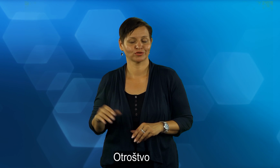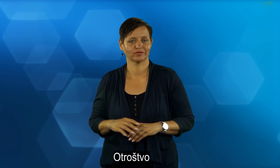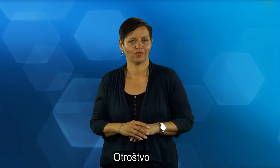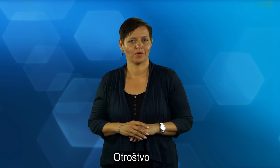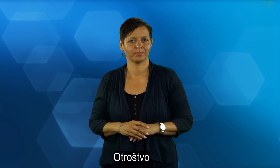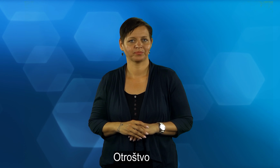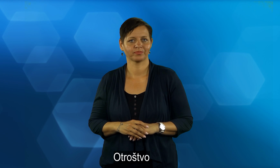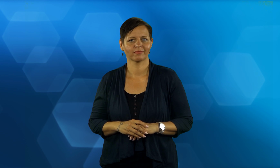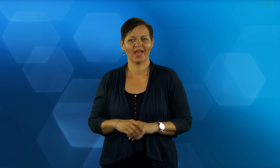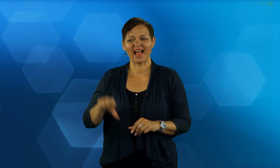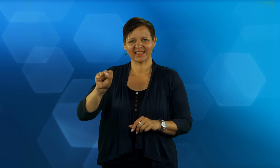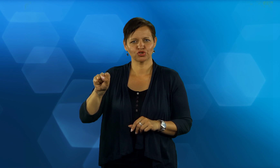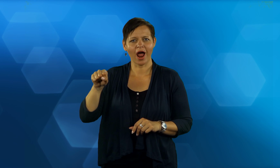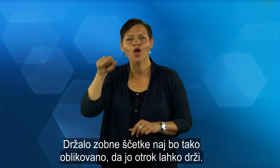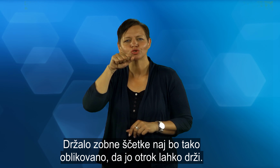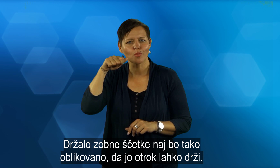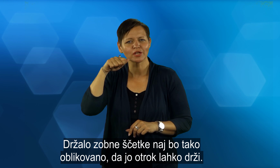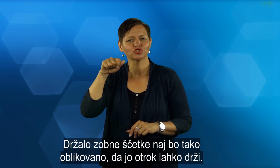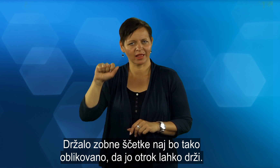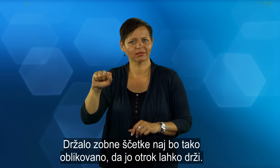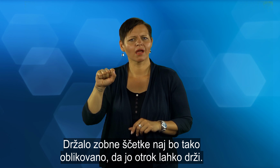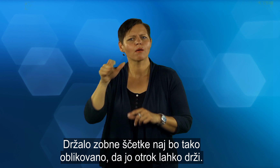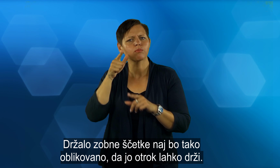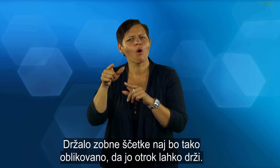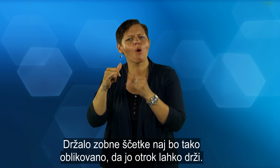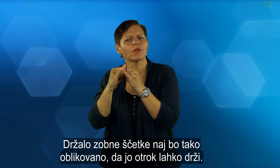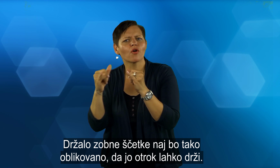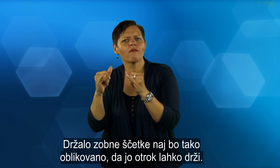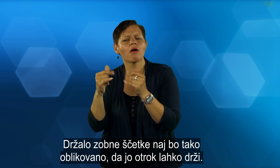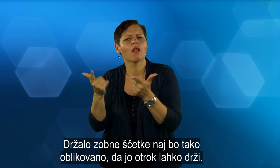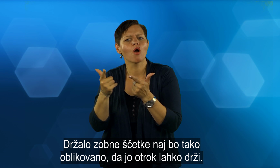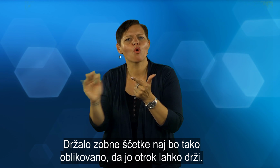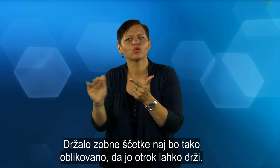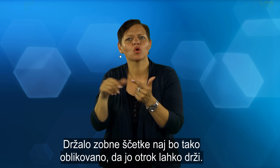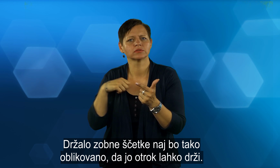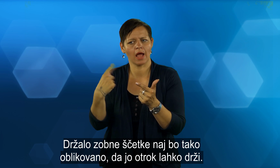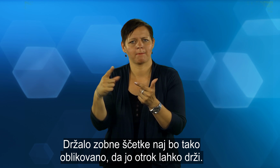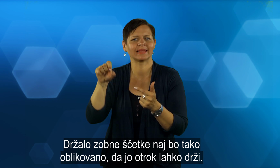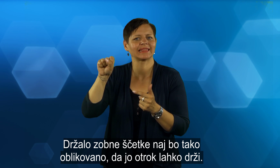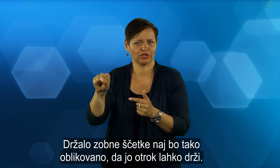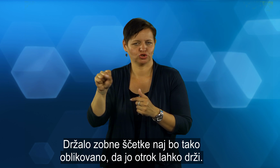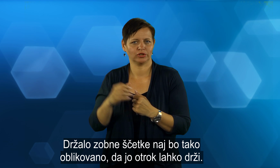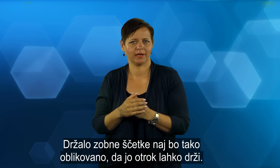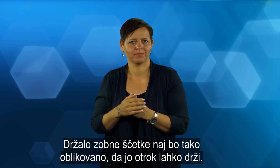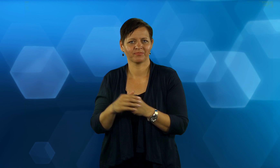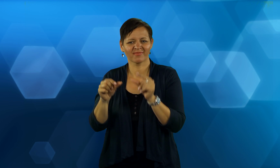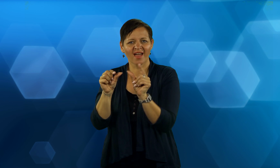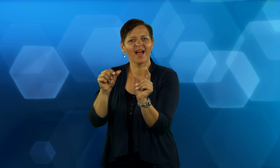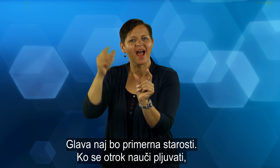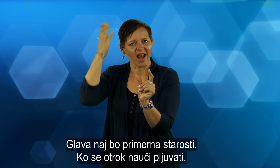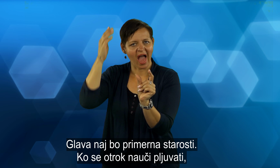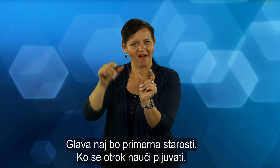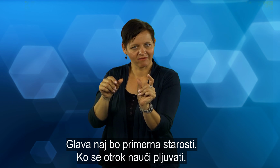Otroštvo. Držalo zobne ščetke naj bo tako oblikovano, da jo otrok lahko drži. Glava naj bo